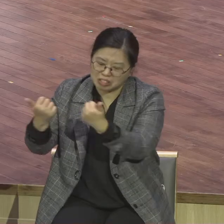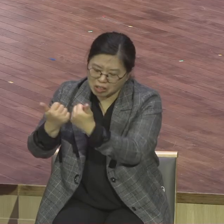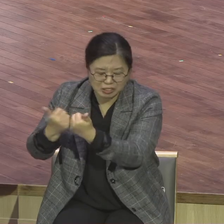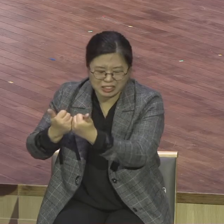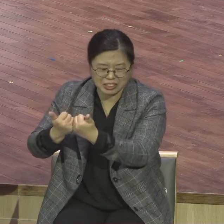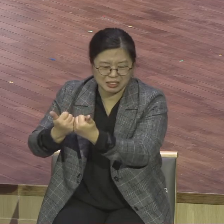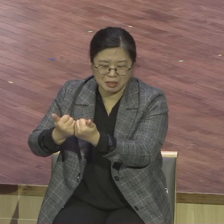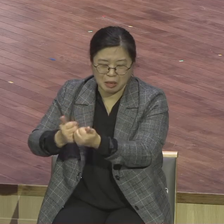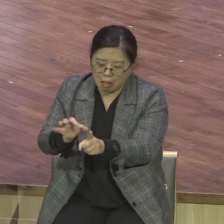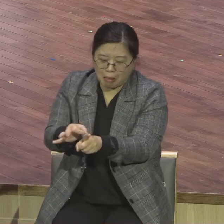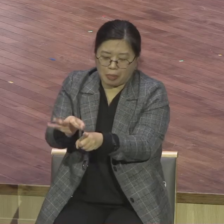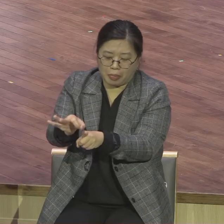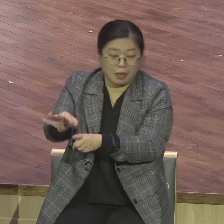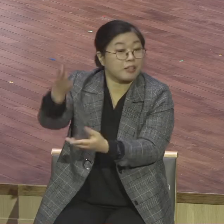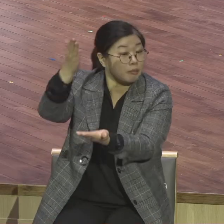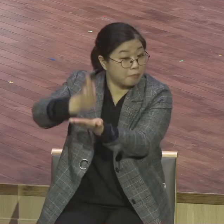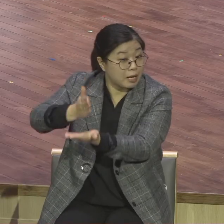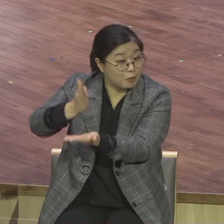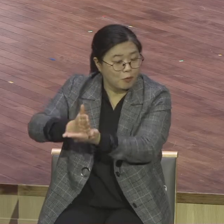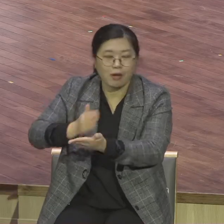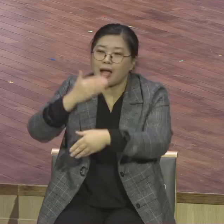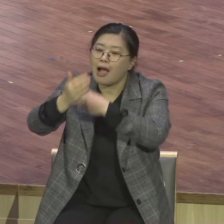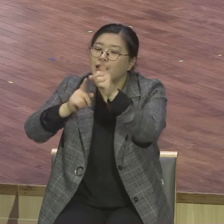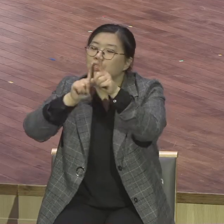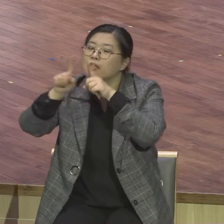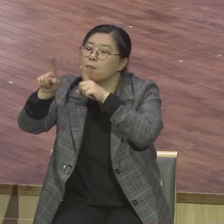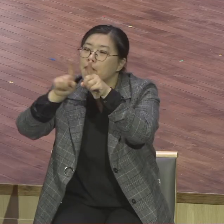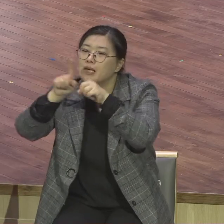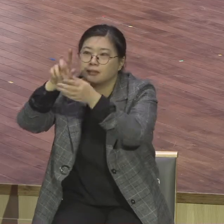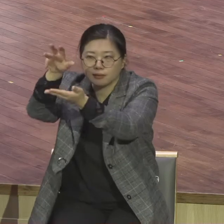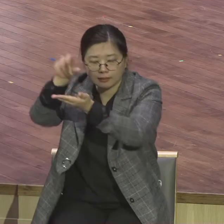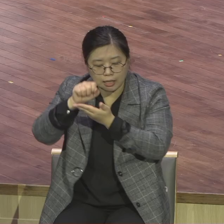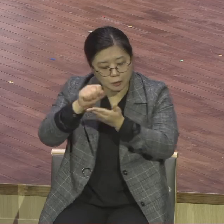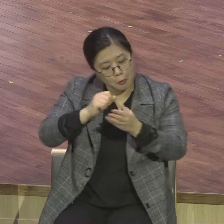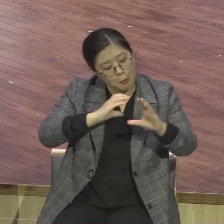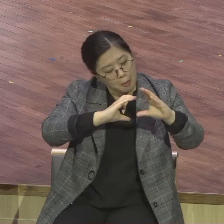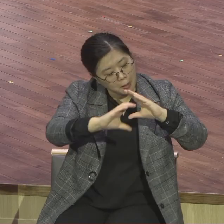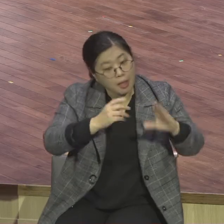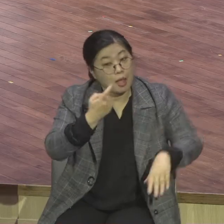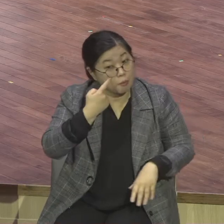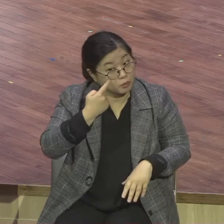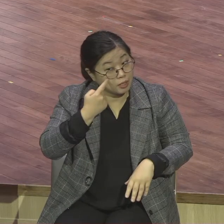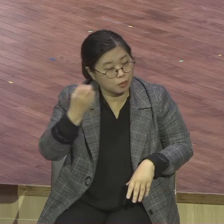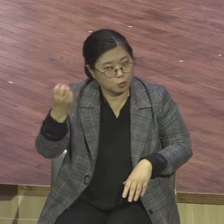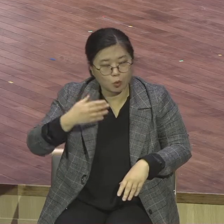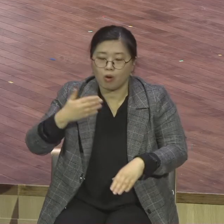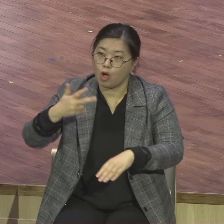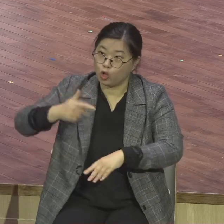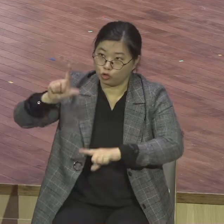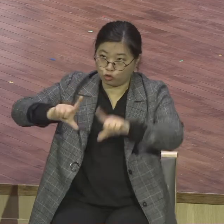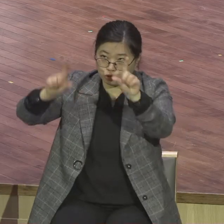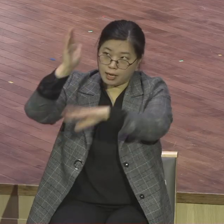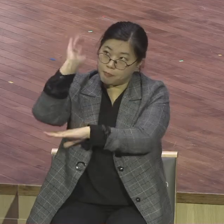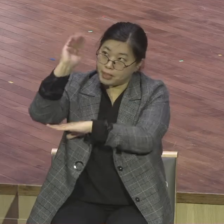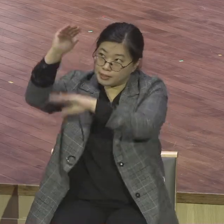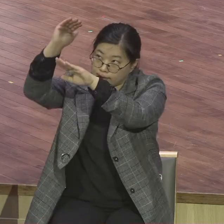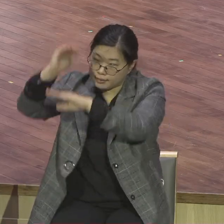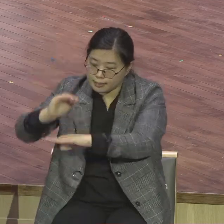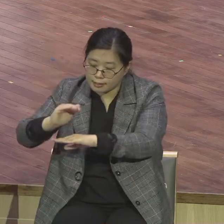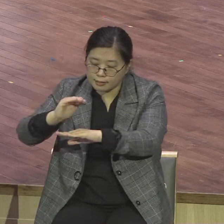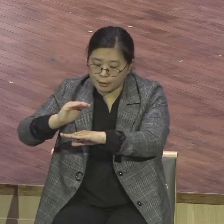말고 말씀 중심으로 한번 포럼해 보세요. 더 강단 중심으로 한번 여러분 포럼해 보세요. 할 게 있나